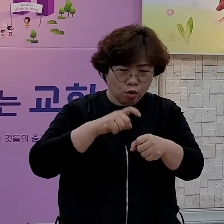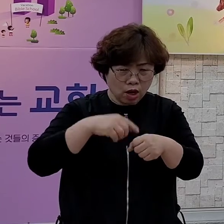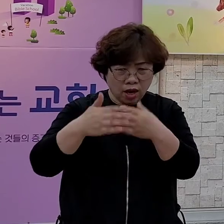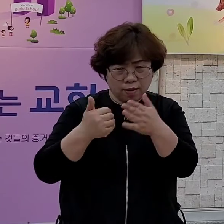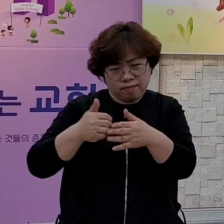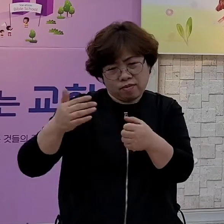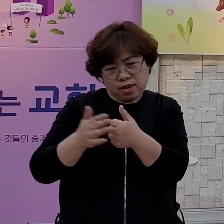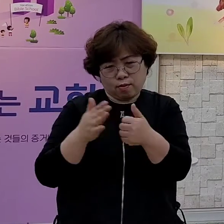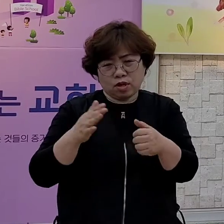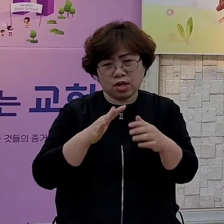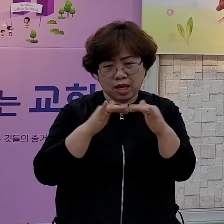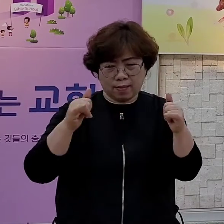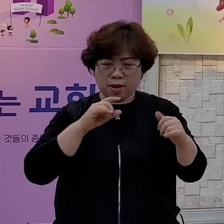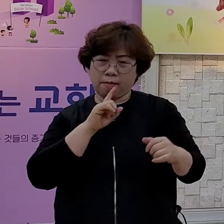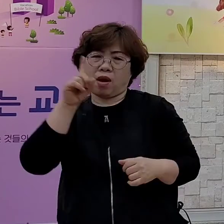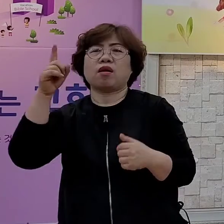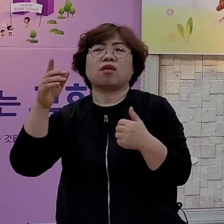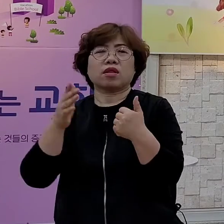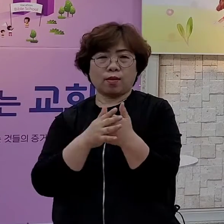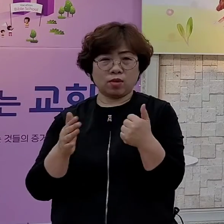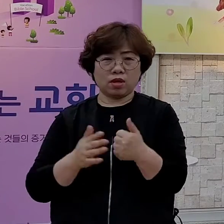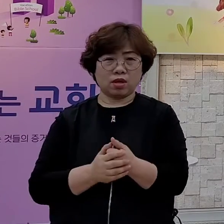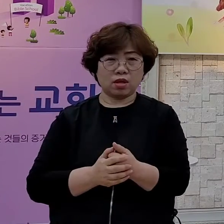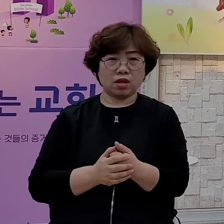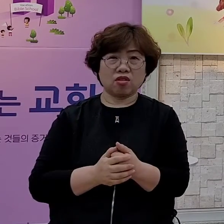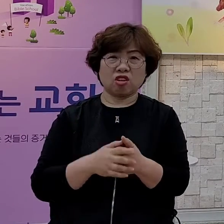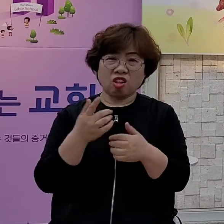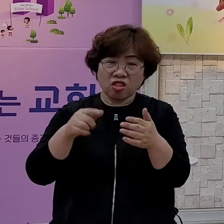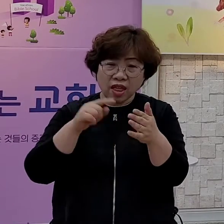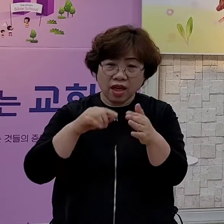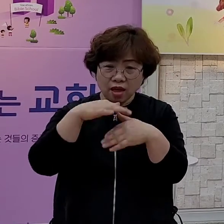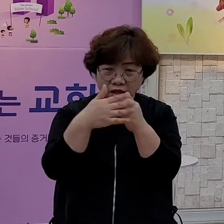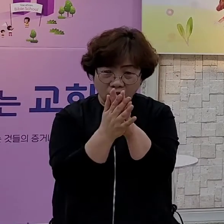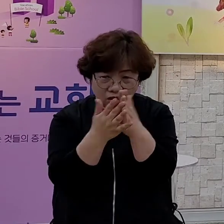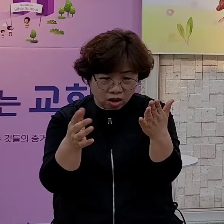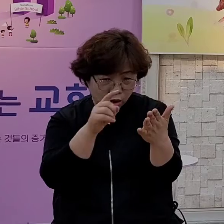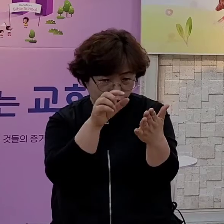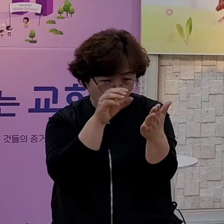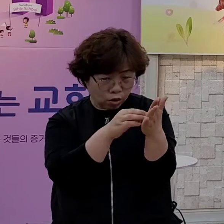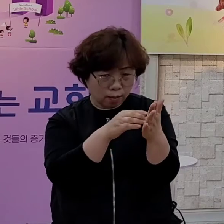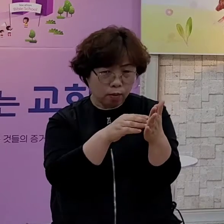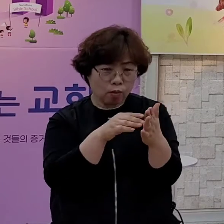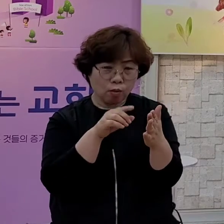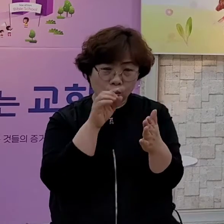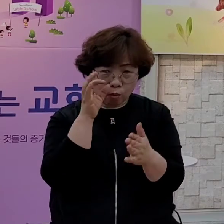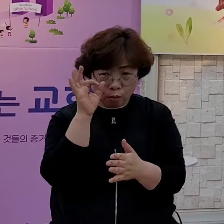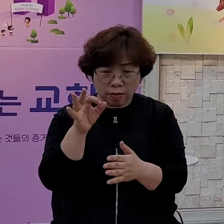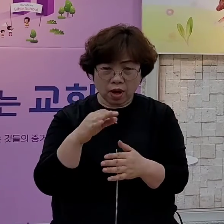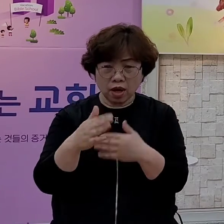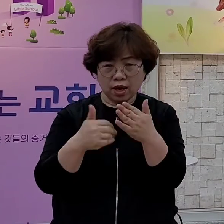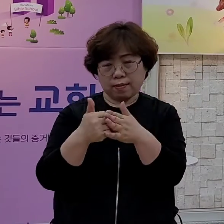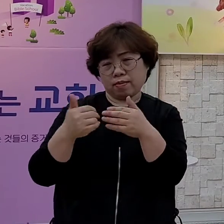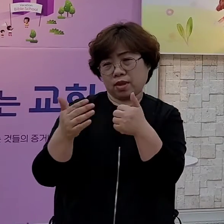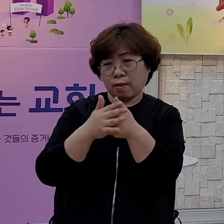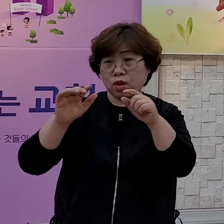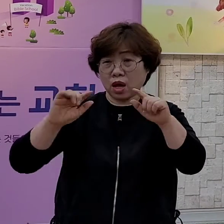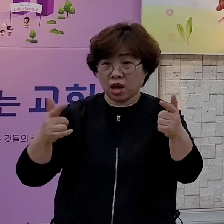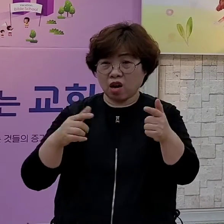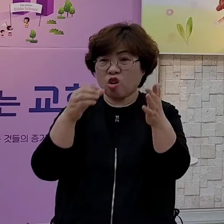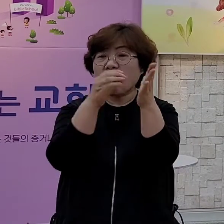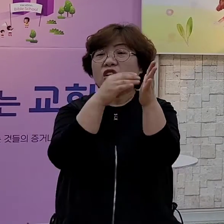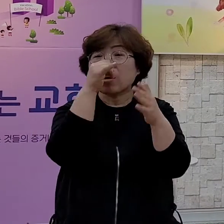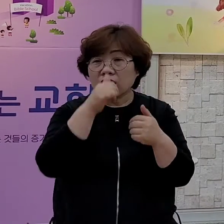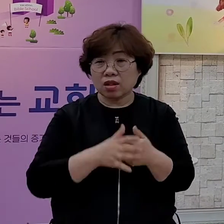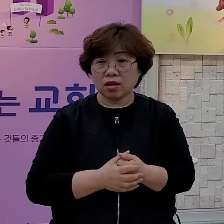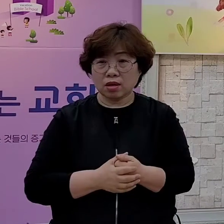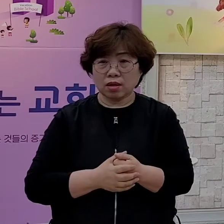아니다라고 분명히 말씀하고 있습니다. 야, 우리가 왜 자기가 유혹에